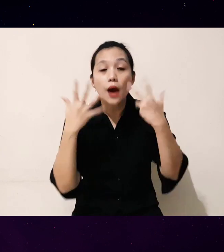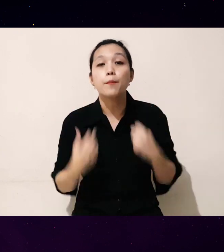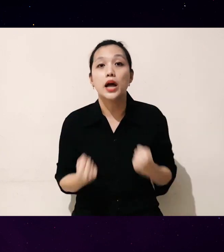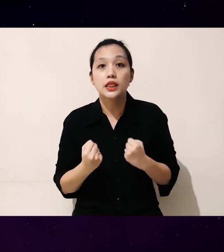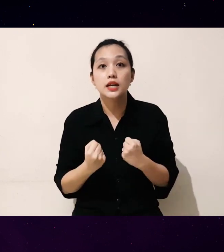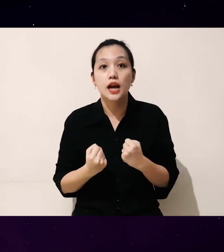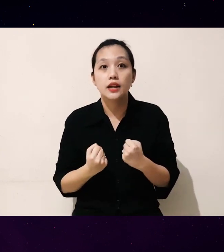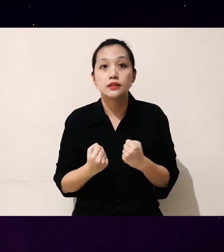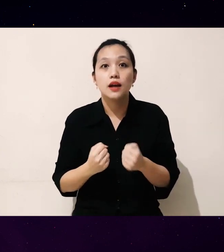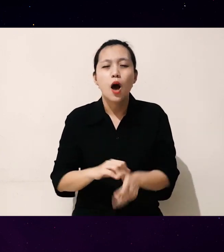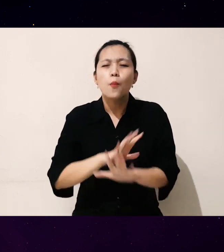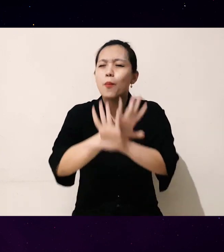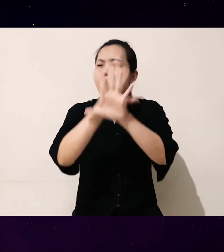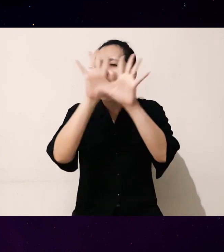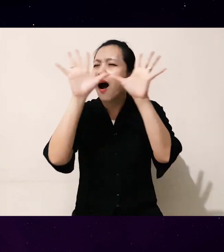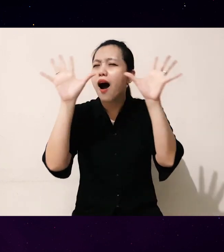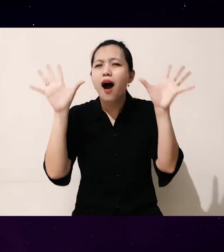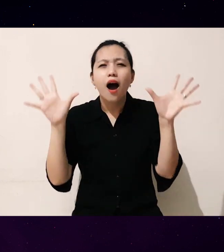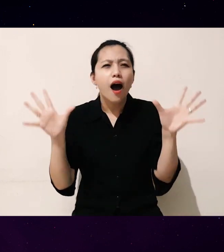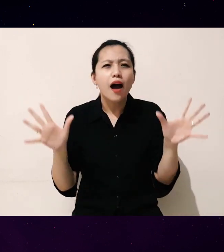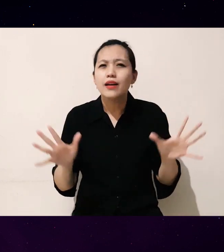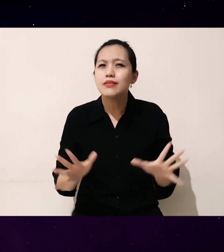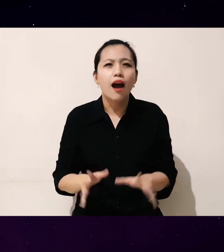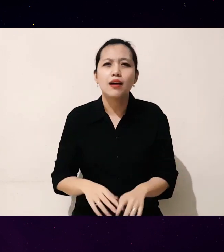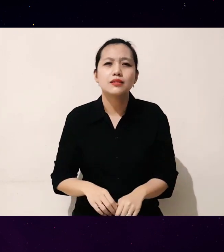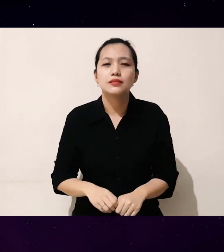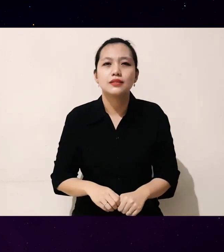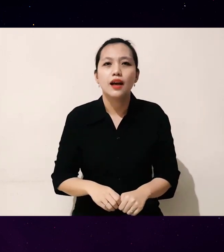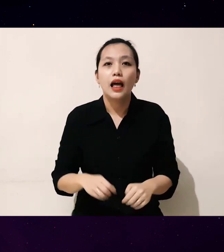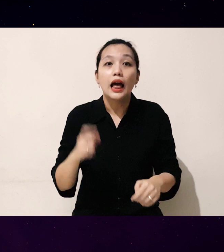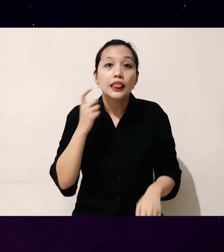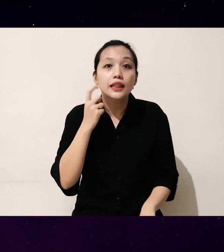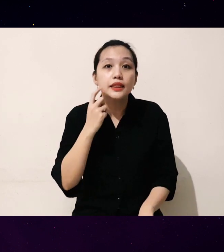hal. Anda akan menemukan bahwa Tuhan sangat ingin